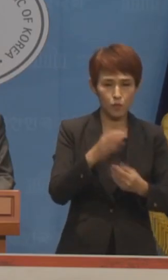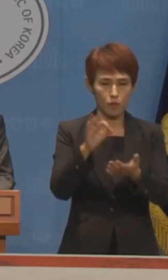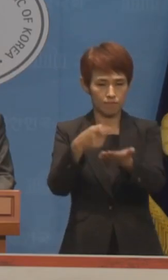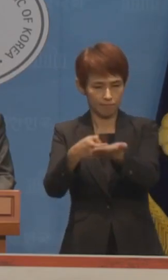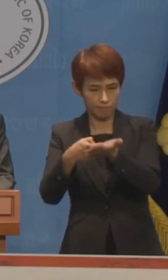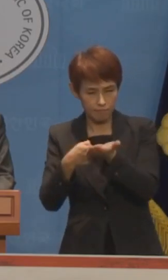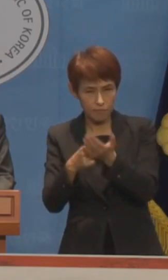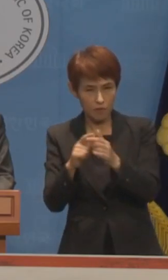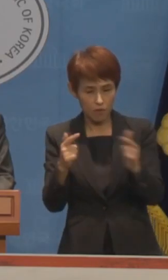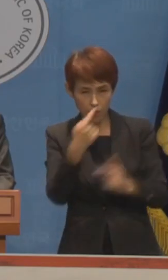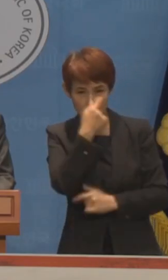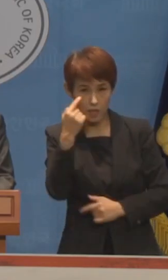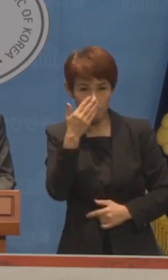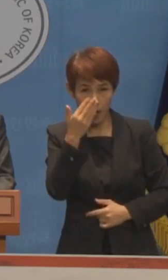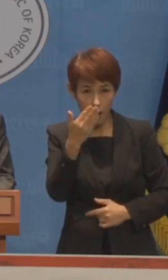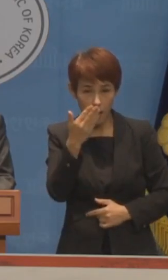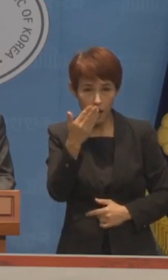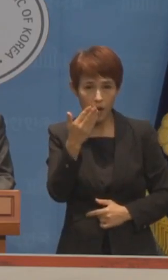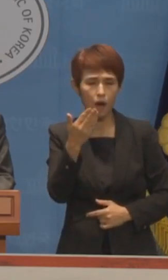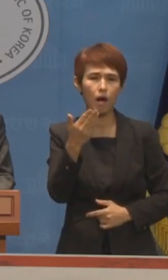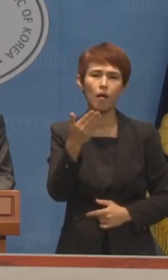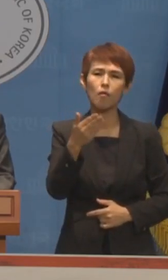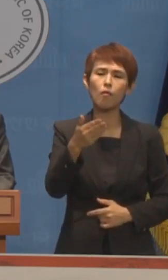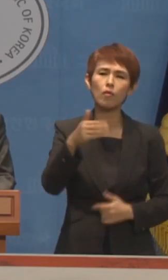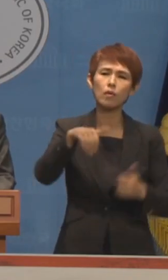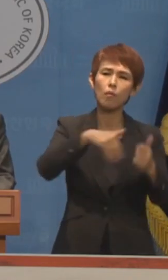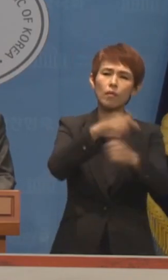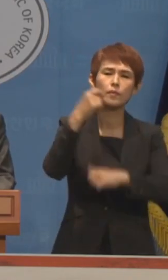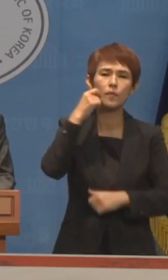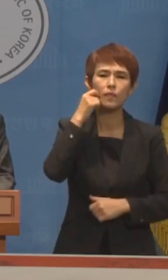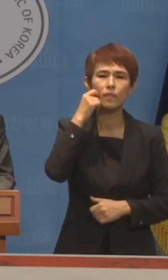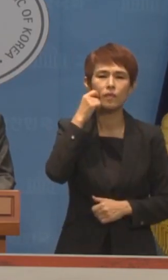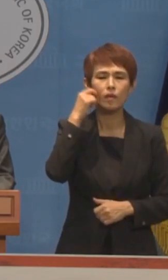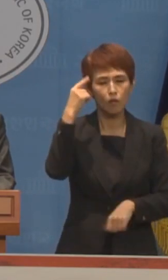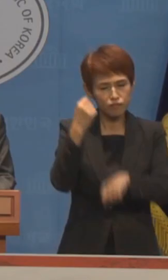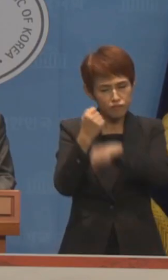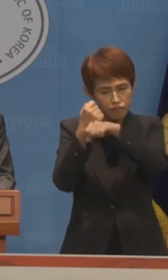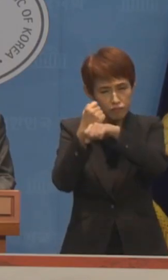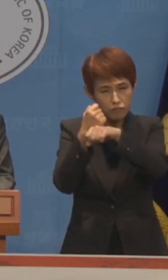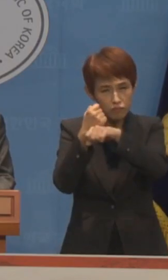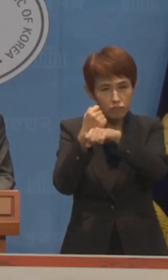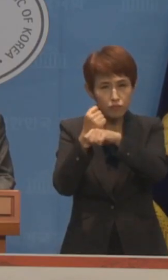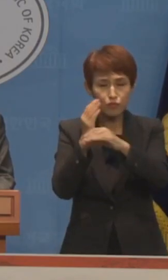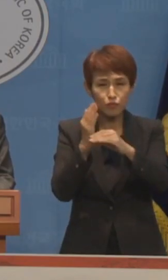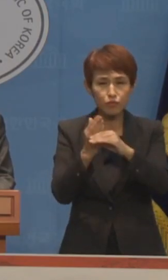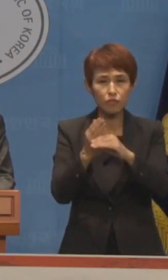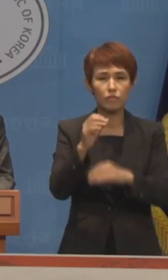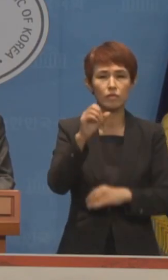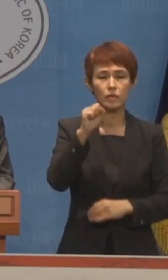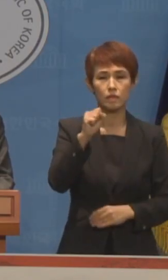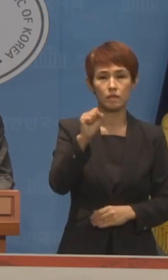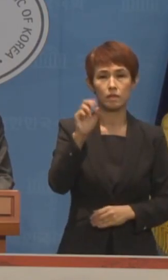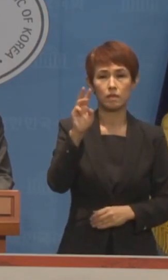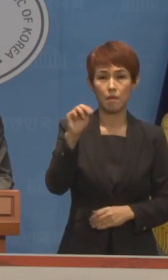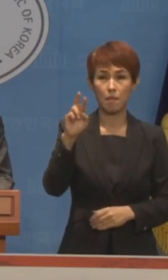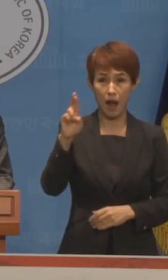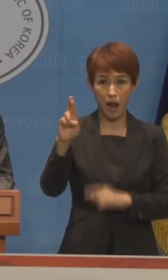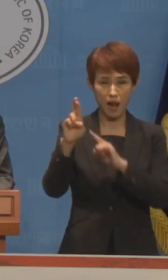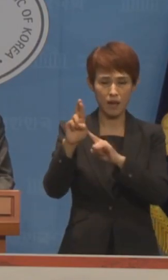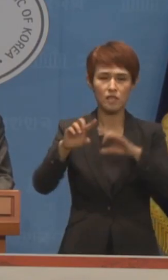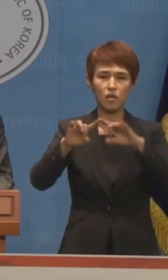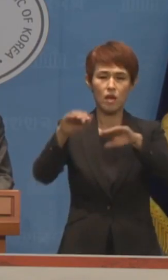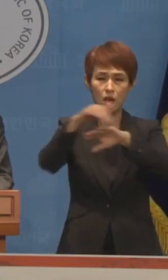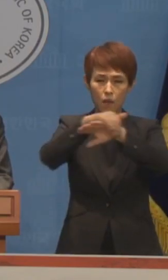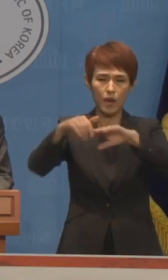있는 실증 단계도 들어서지 못한 R&D 단계 SMR은 제11차 전기본에서 삭제해야